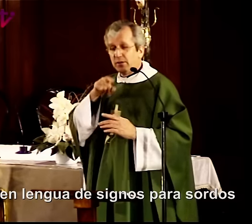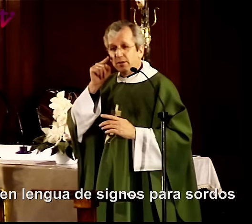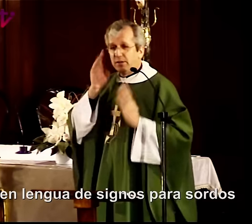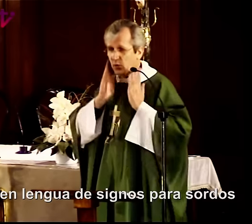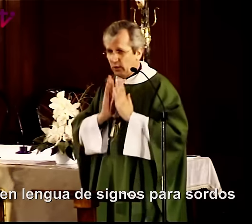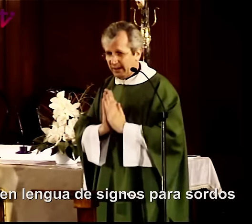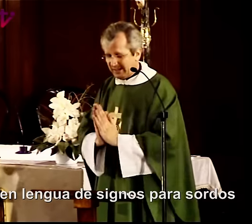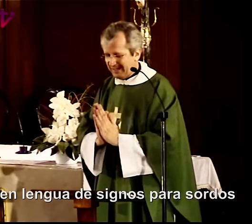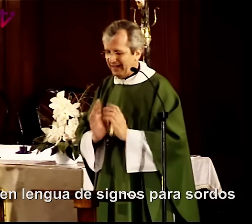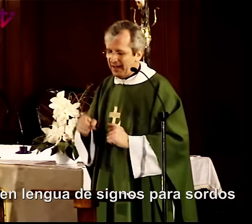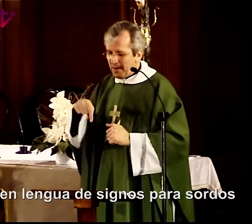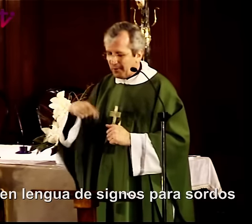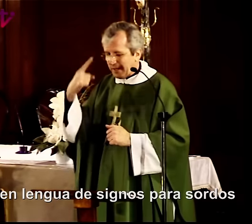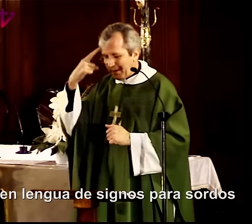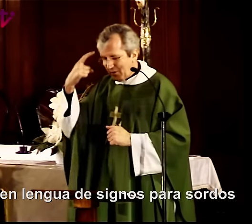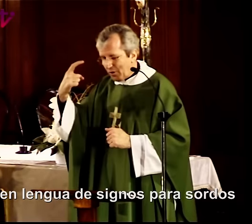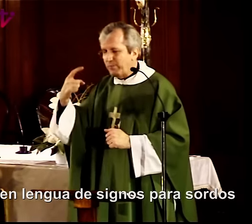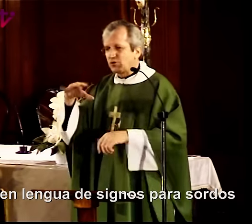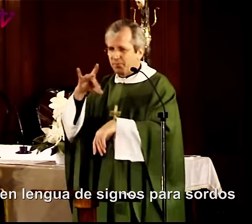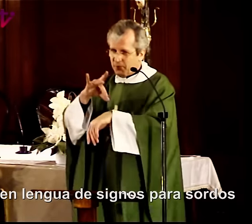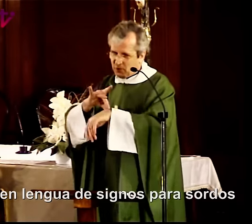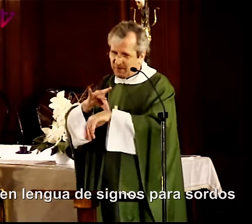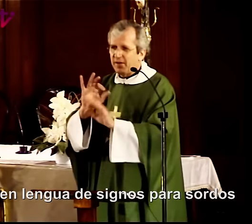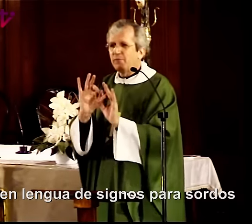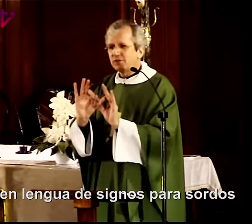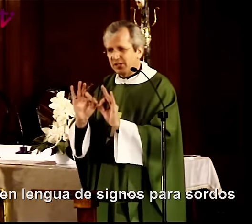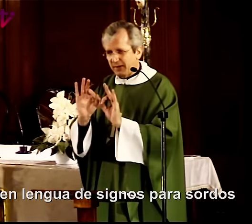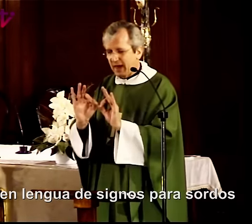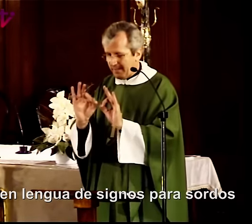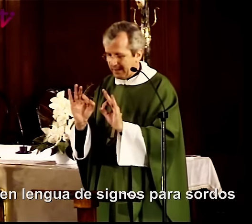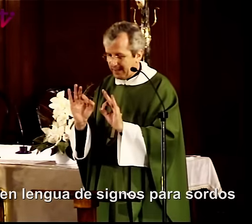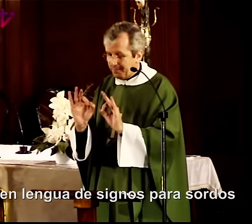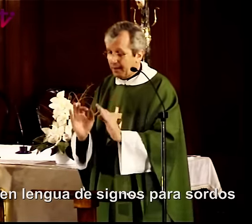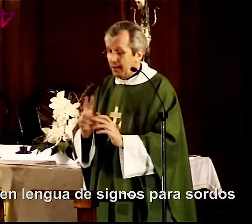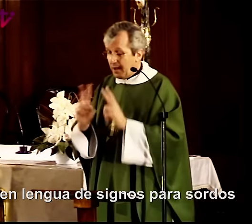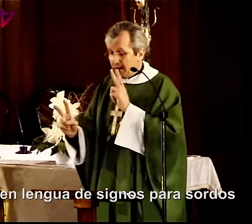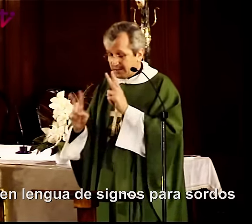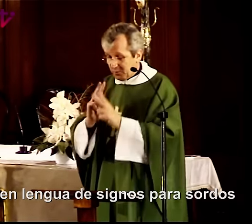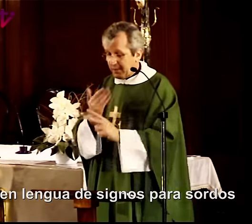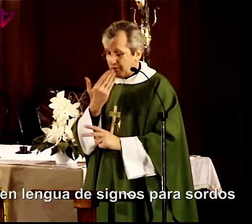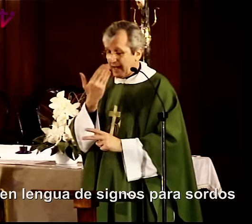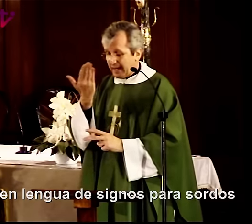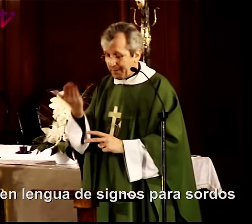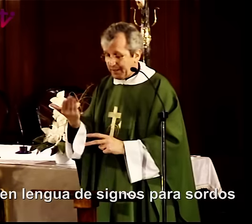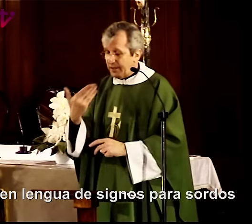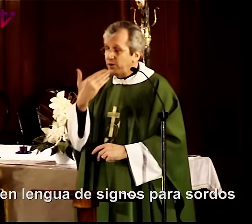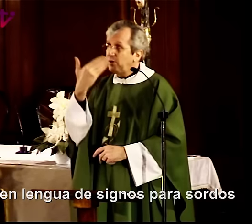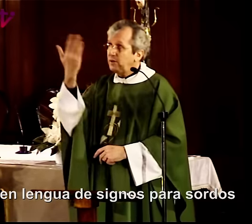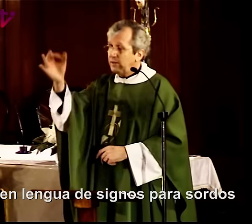de Lourdes, pues también oremos por los enfermos especialmente. Respondamos a cada petición,